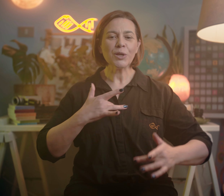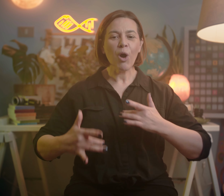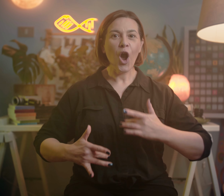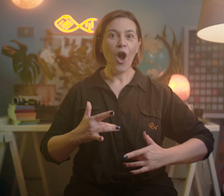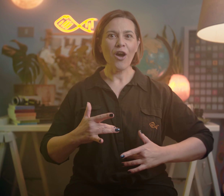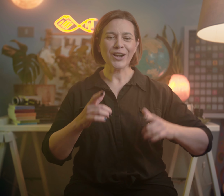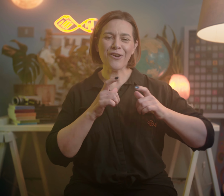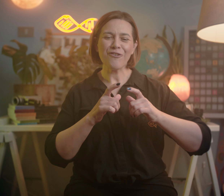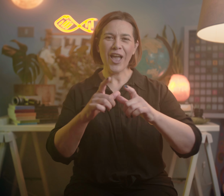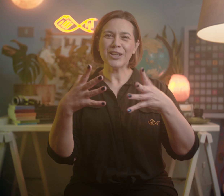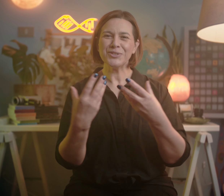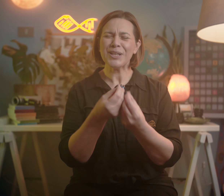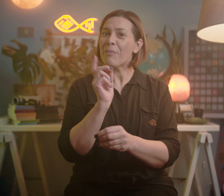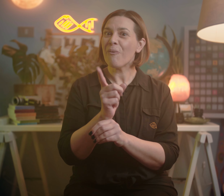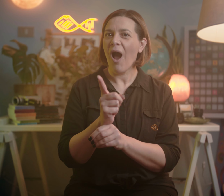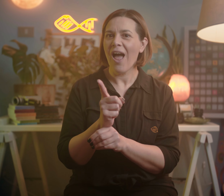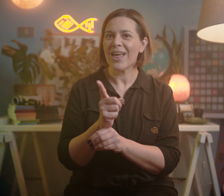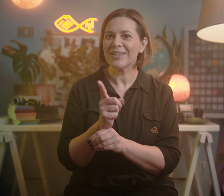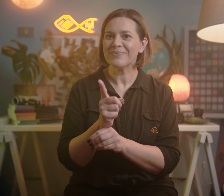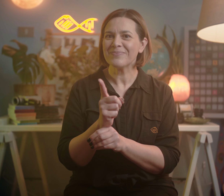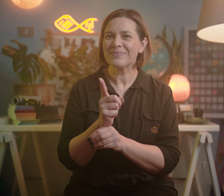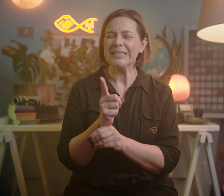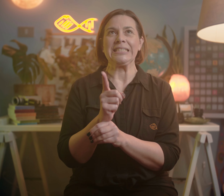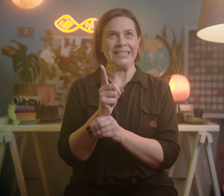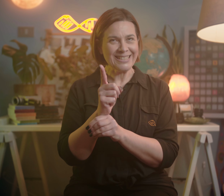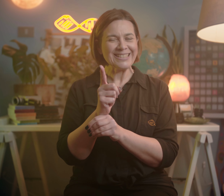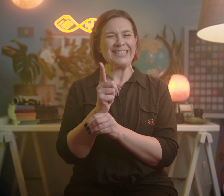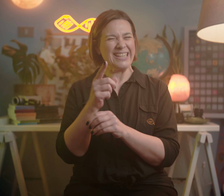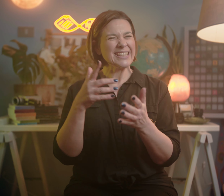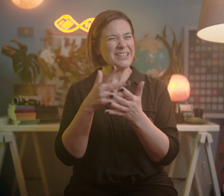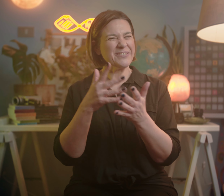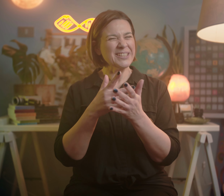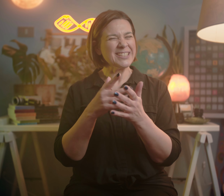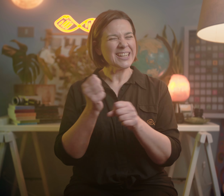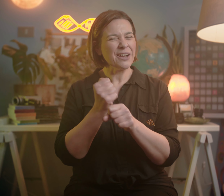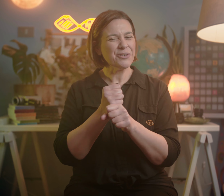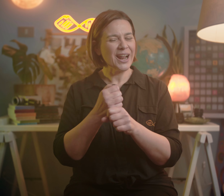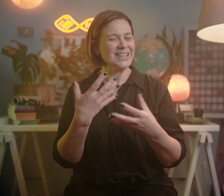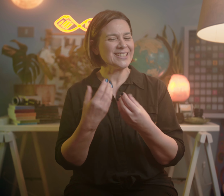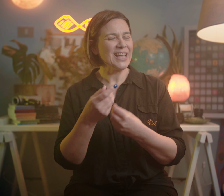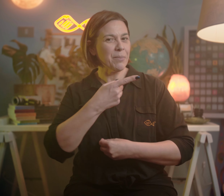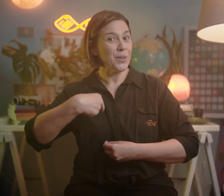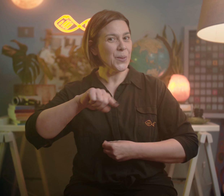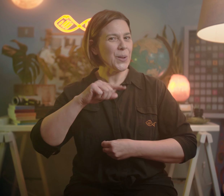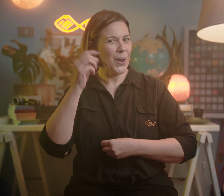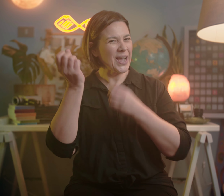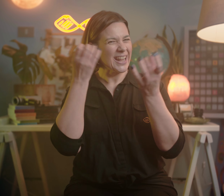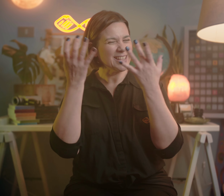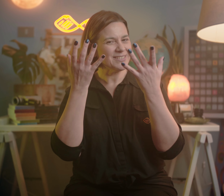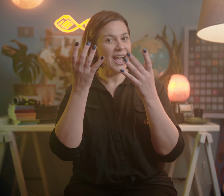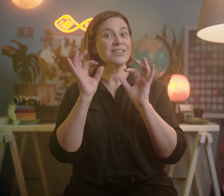'ultimo organo che ci accompagna in questo viaggio olistico all'interno della creatività è anche l'organo che ci dà più da fare come creativi.